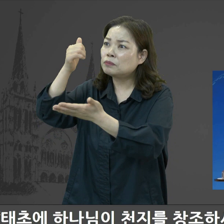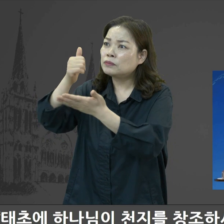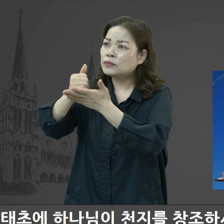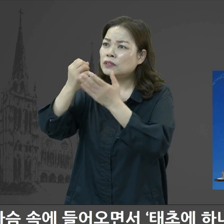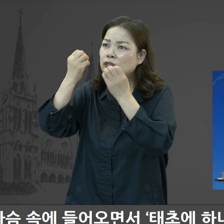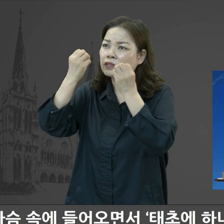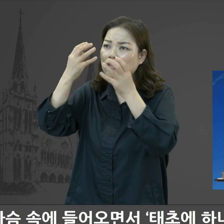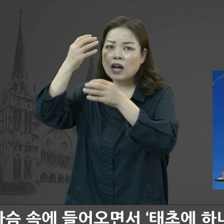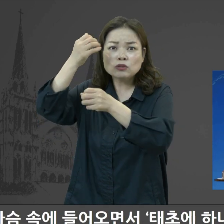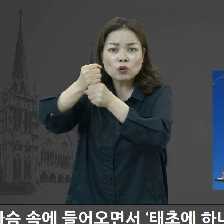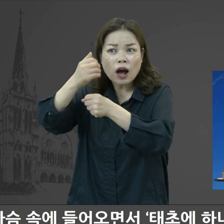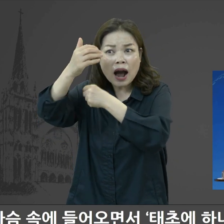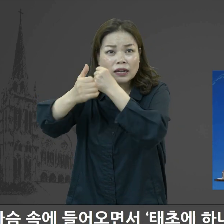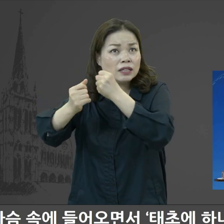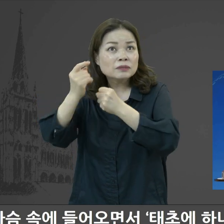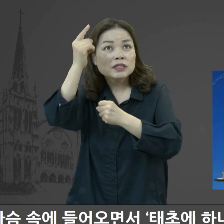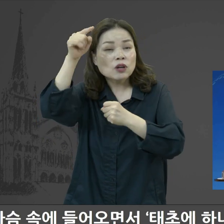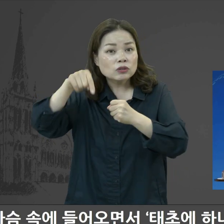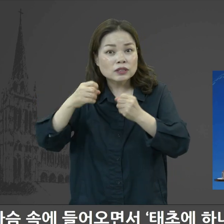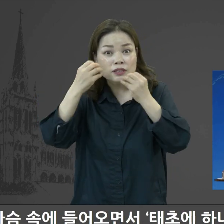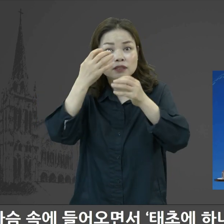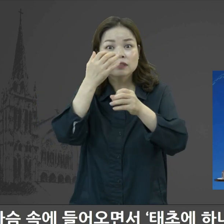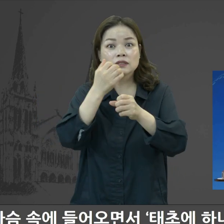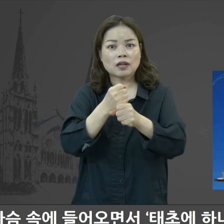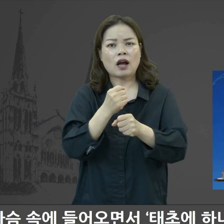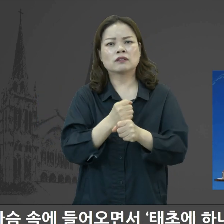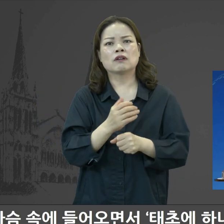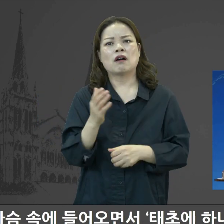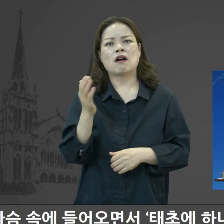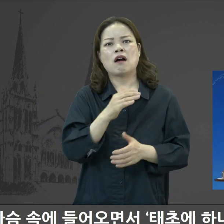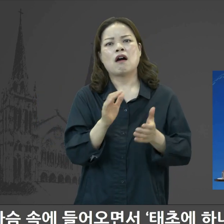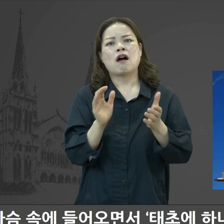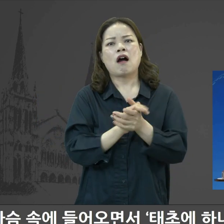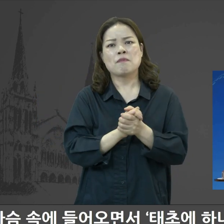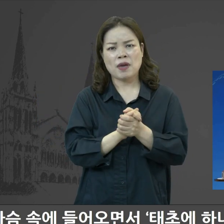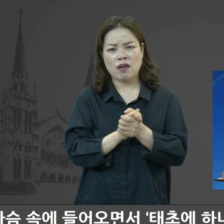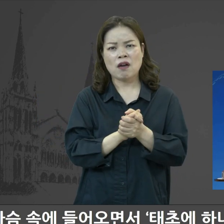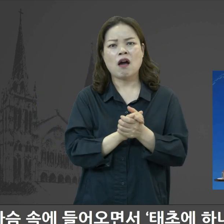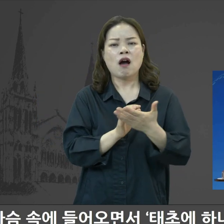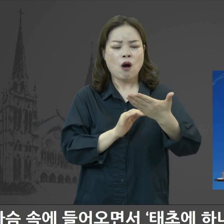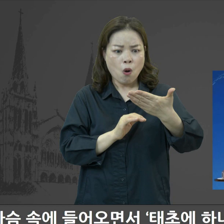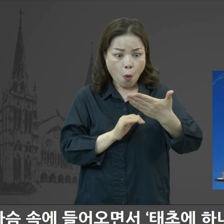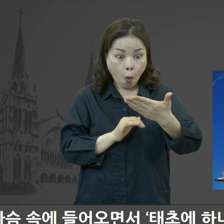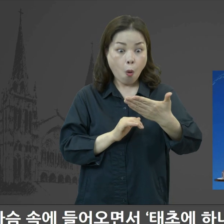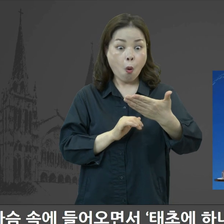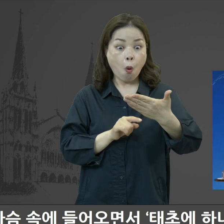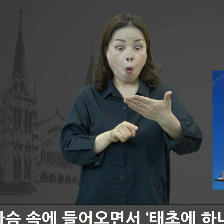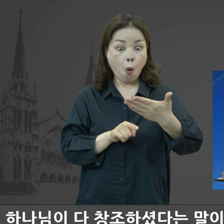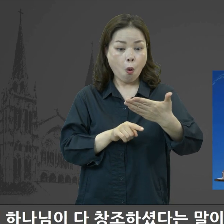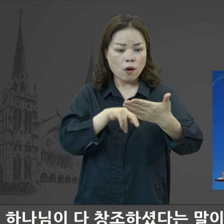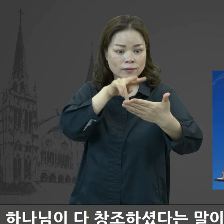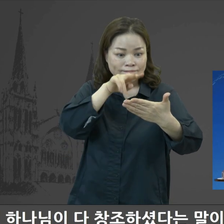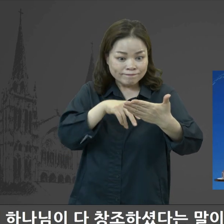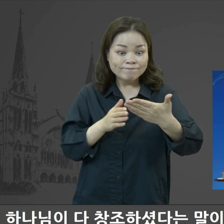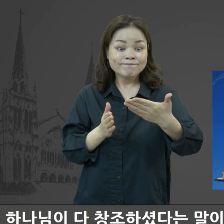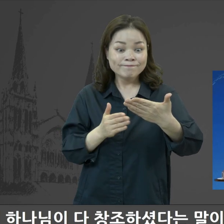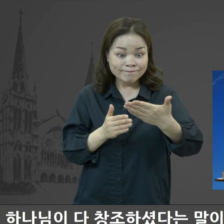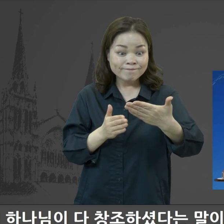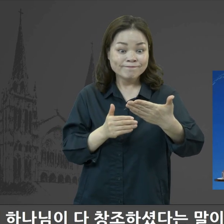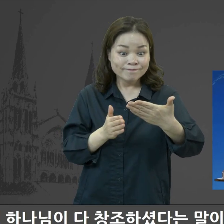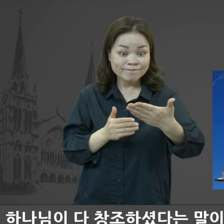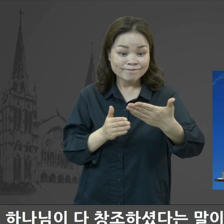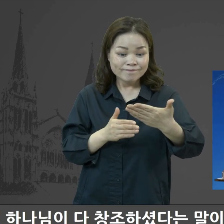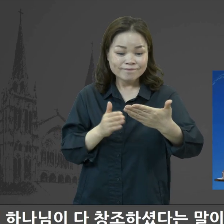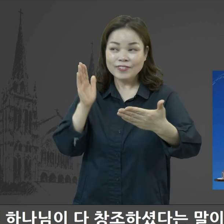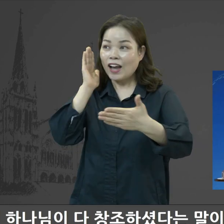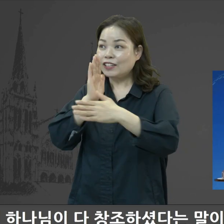창조하시니라, 그럼 하나님이 다 창조하셨단 말이지? 아멘. 그러면서 그리고선 제가 성경을 읽는데요, 어떻게